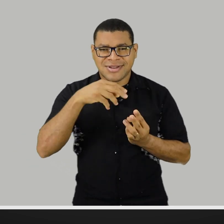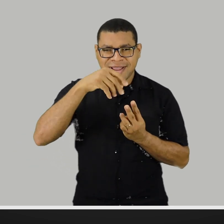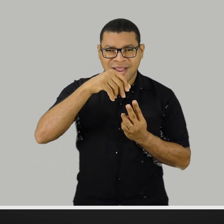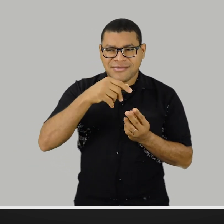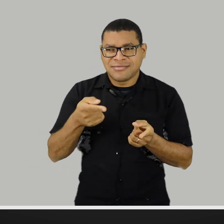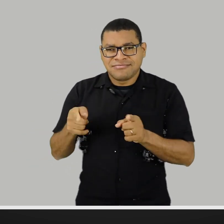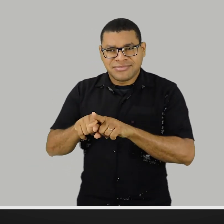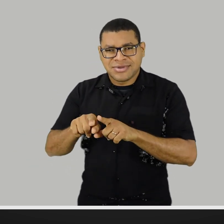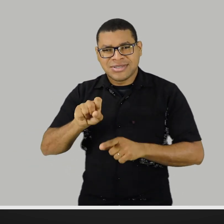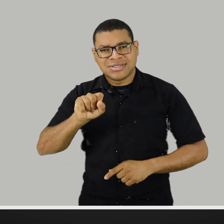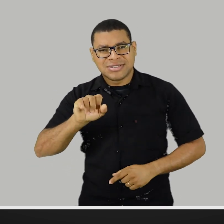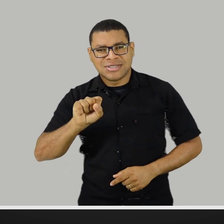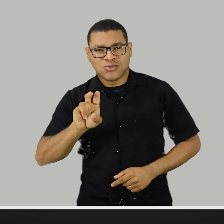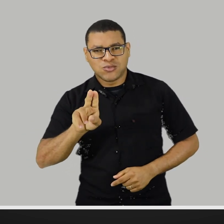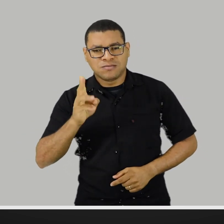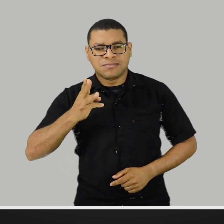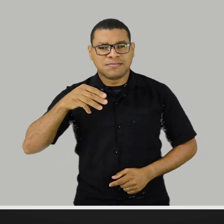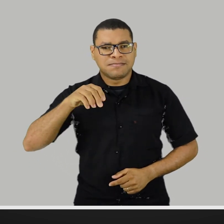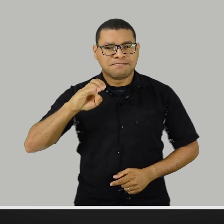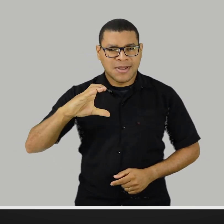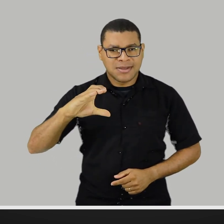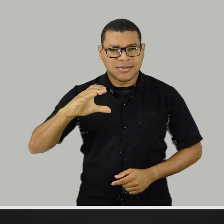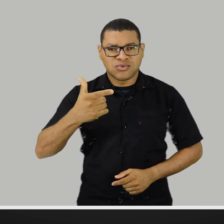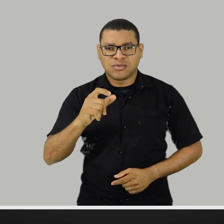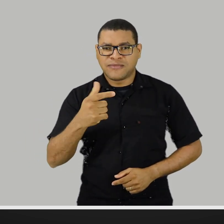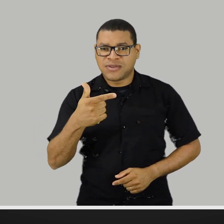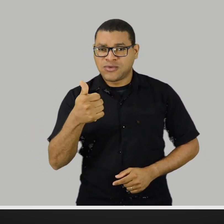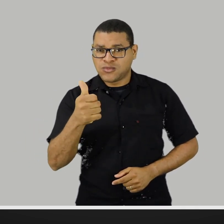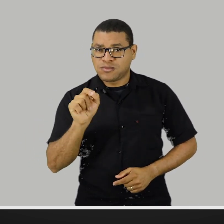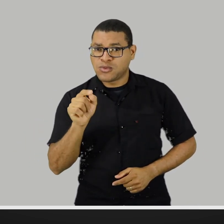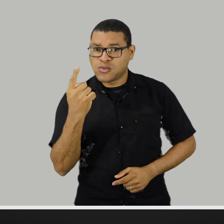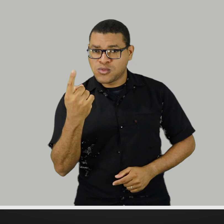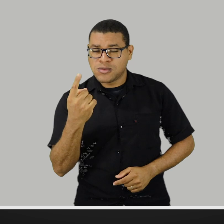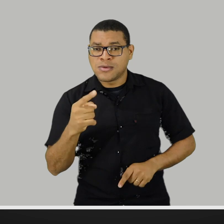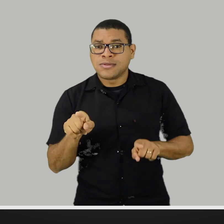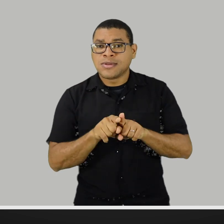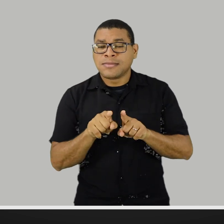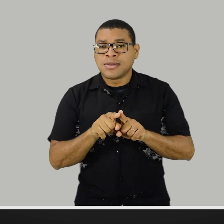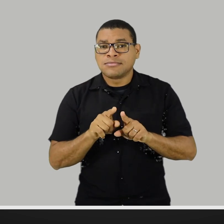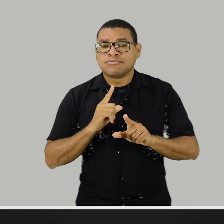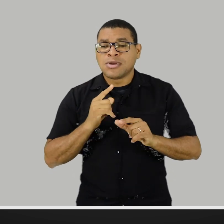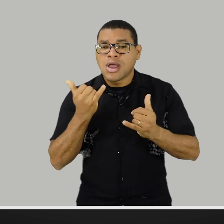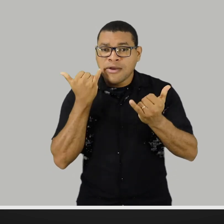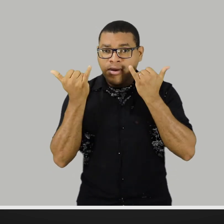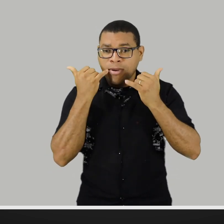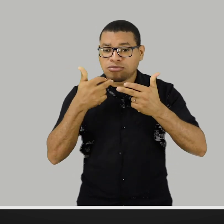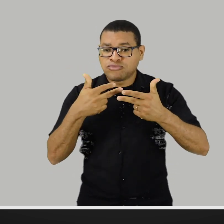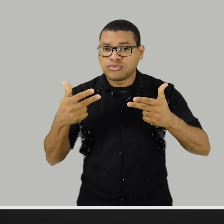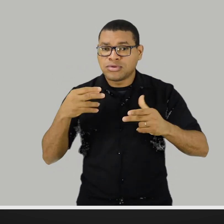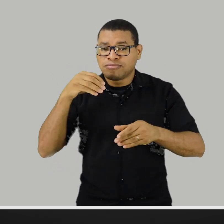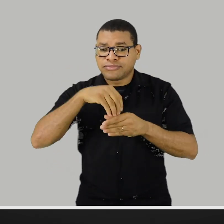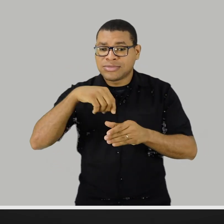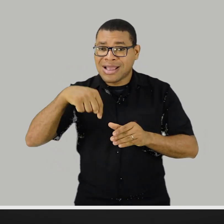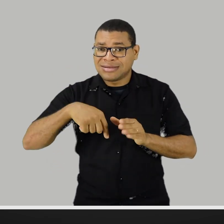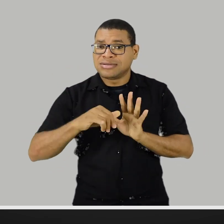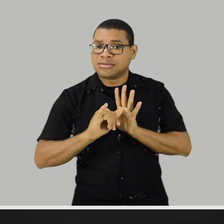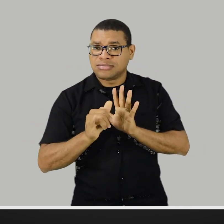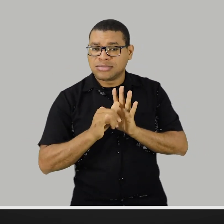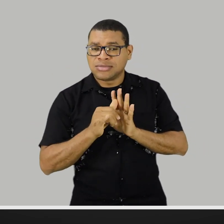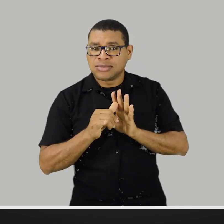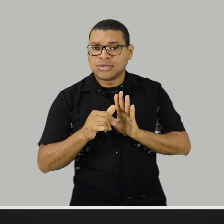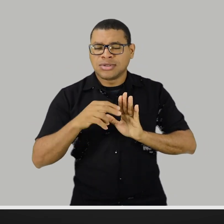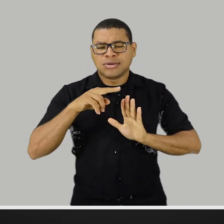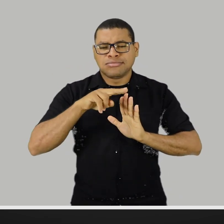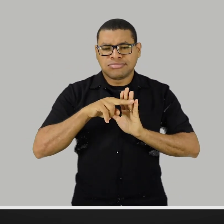UFS não Sisu/Mac 2021. Um das disposições contidas neste edital e das demais